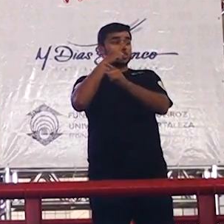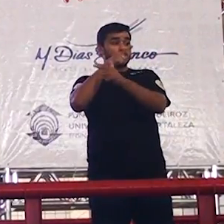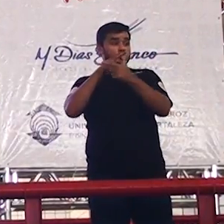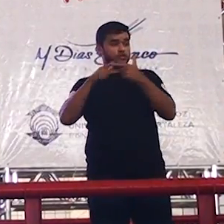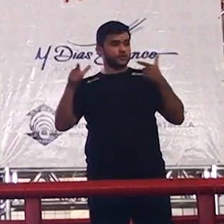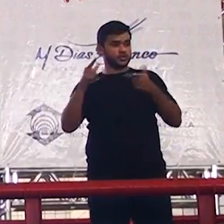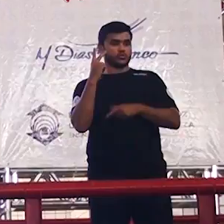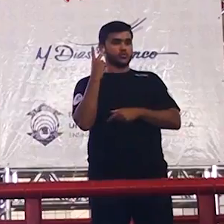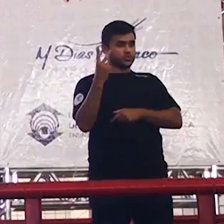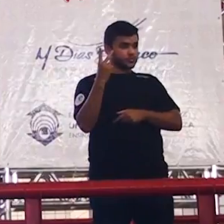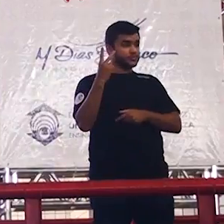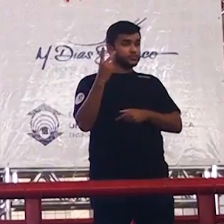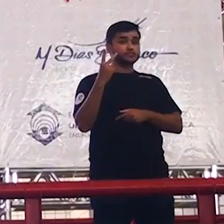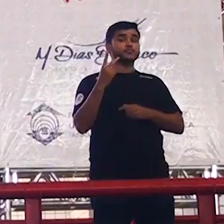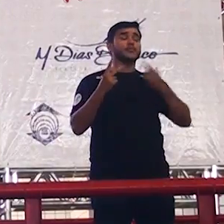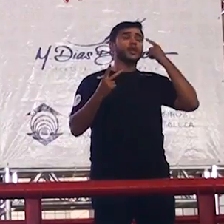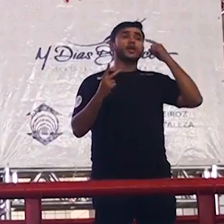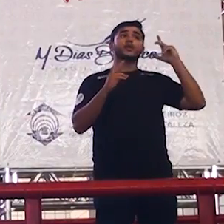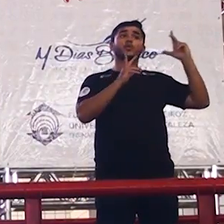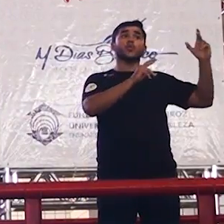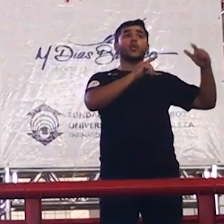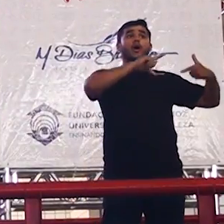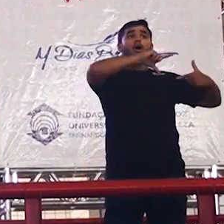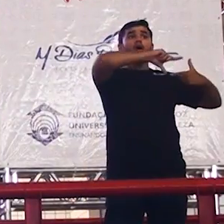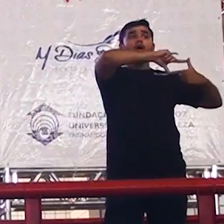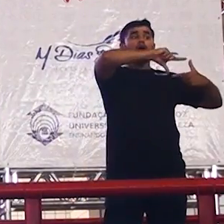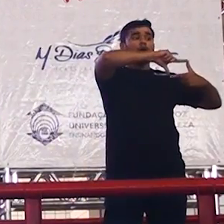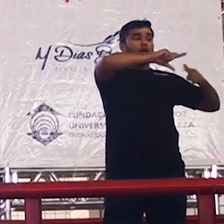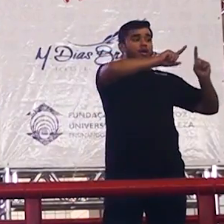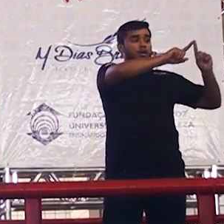retângulo. Se você pensar um retângulo,